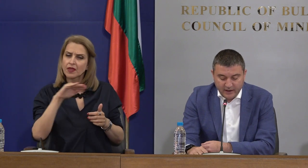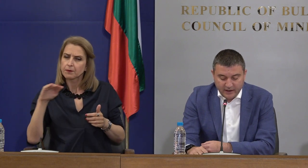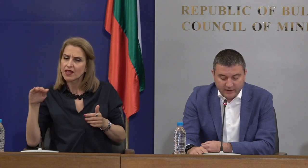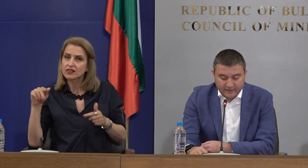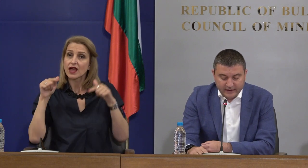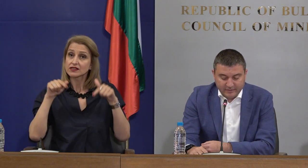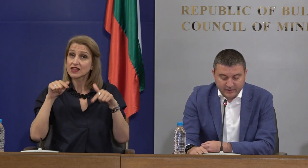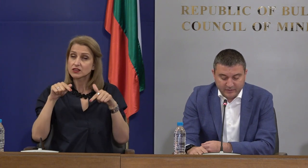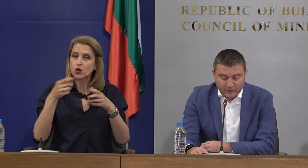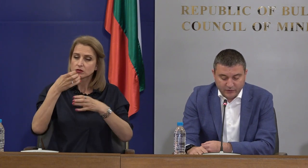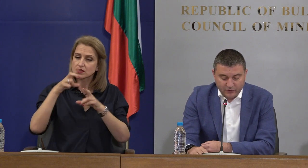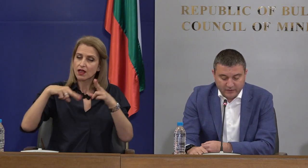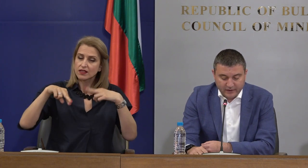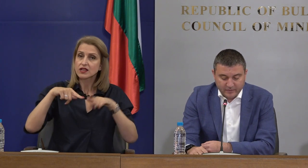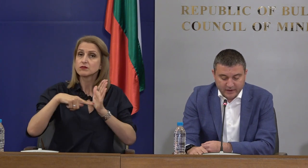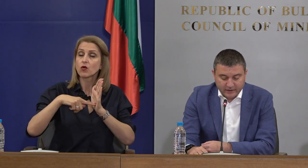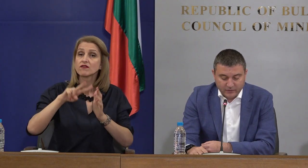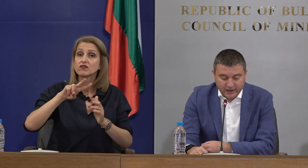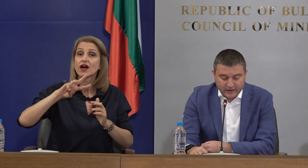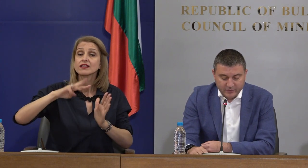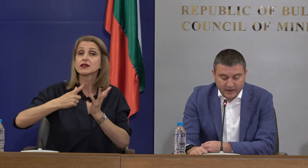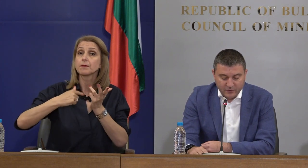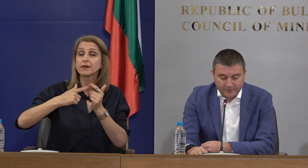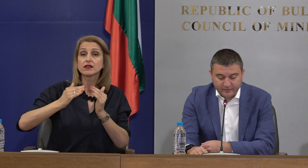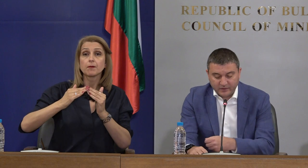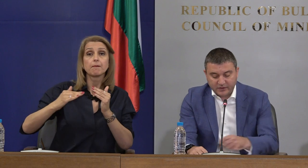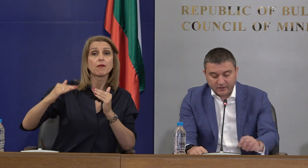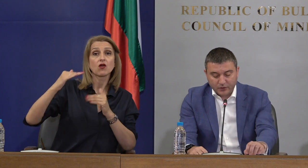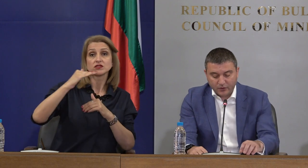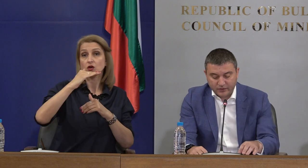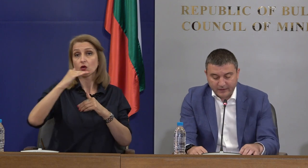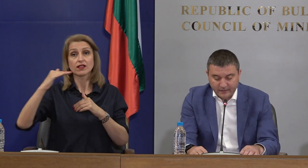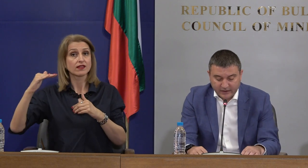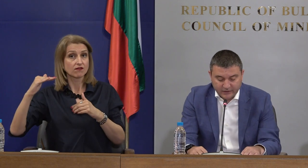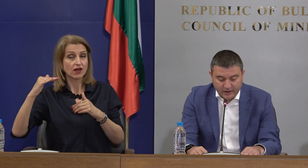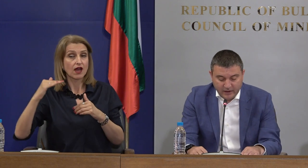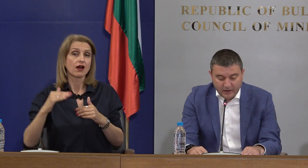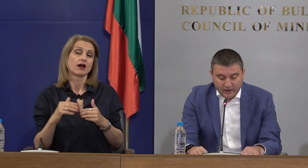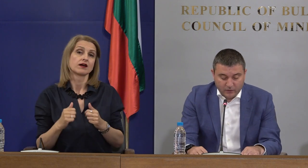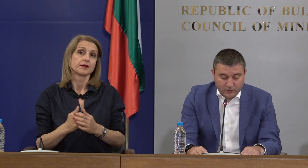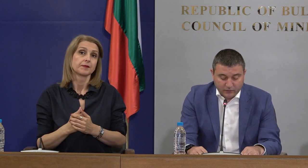показва 2-3 пъти по-високи нива на пазарните оценки спрямо балансовата